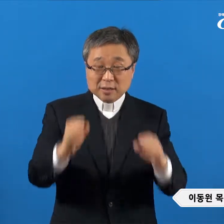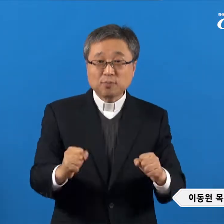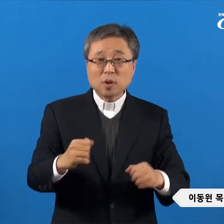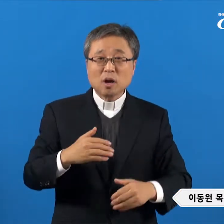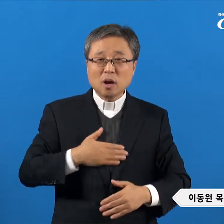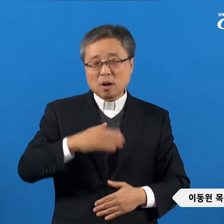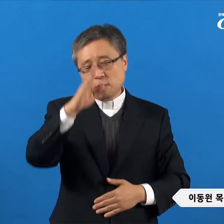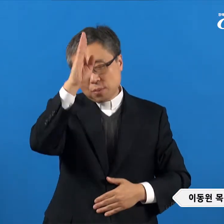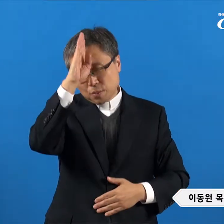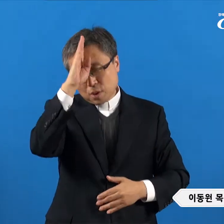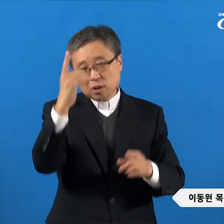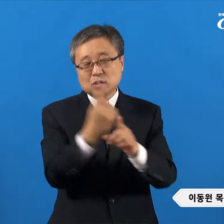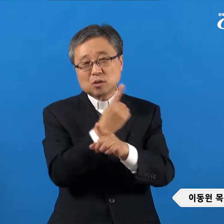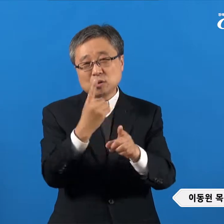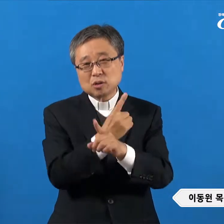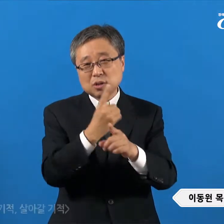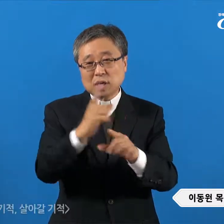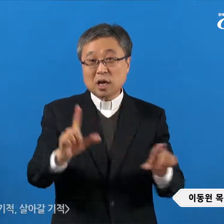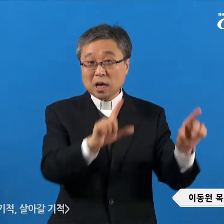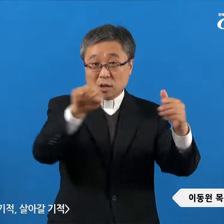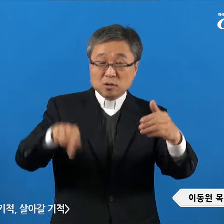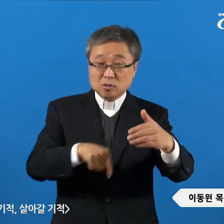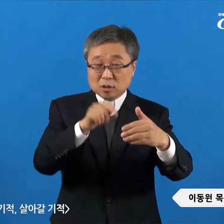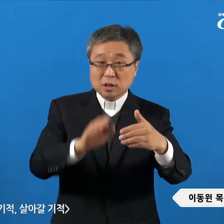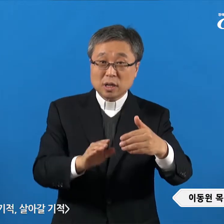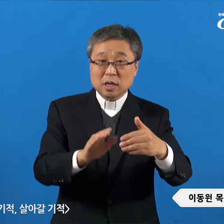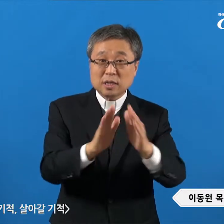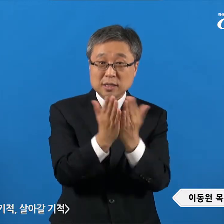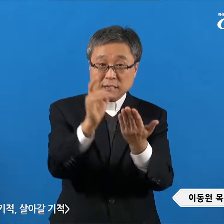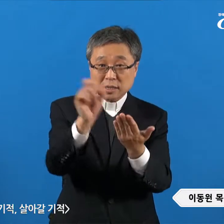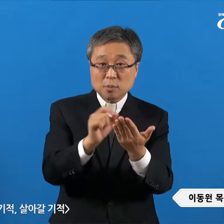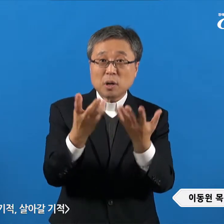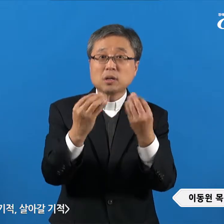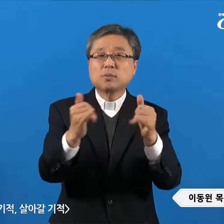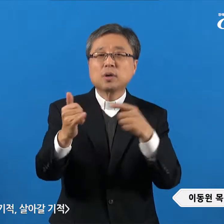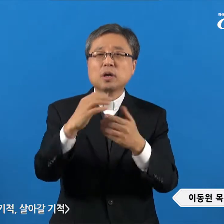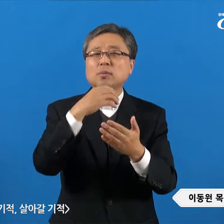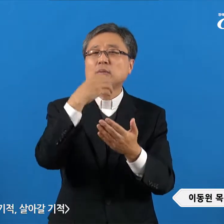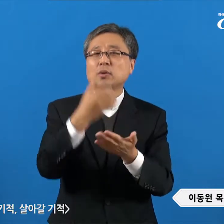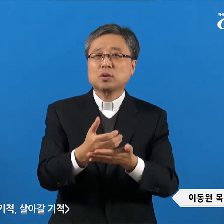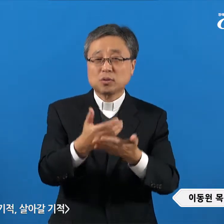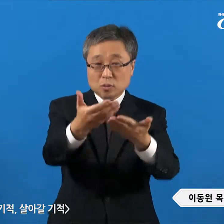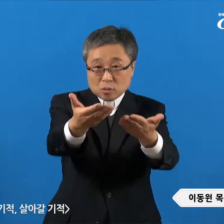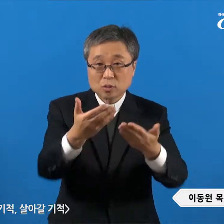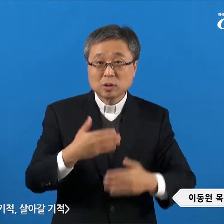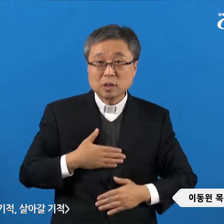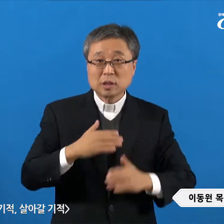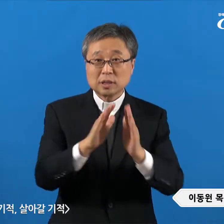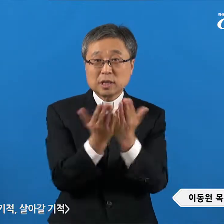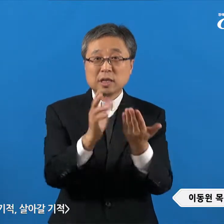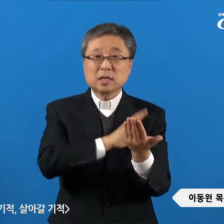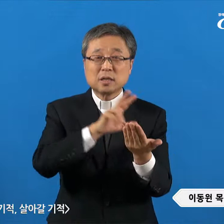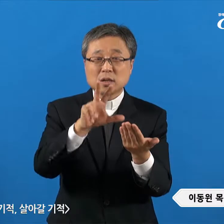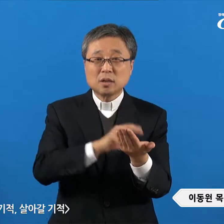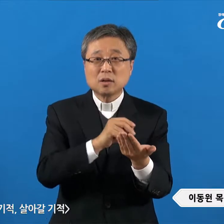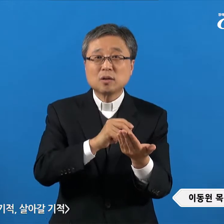투병 생활 중에 내놓은 책 하나가 많은 사람들의 감동을 주었습니다. 그 책의 제목은 이렇습니다.